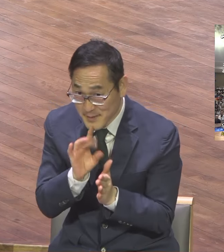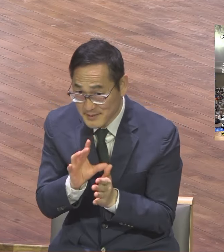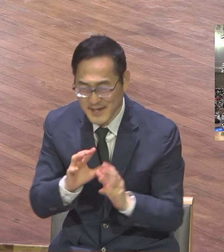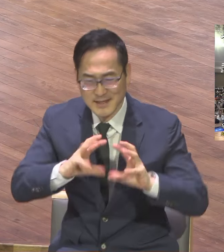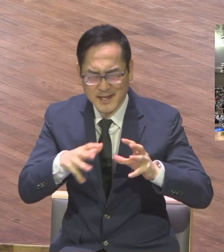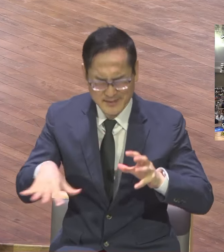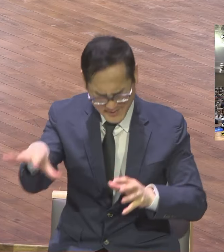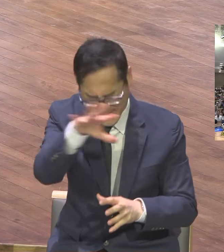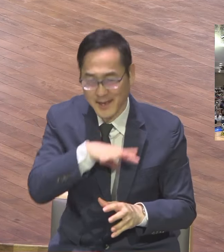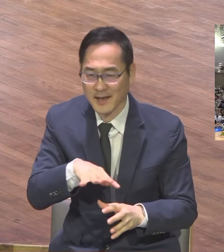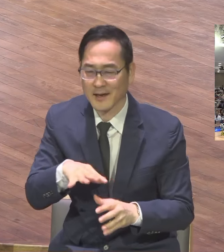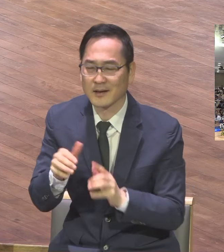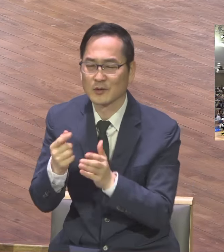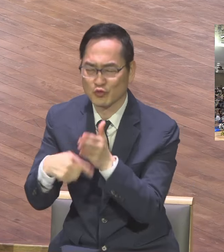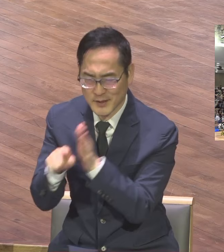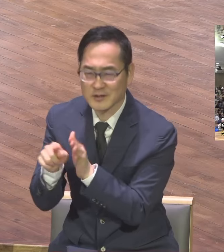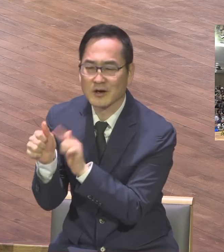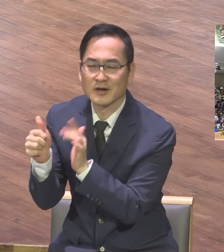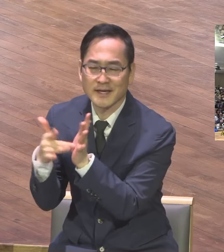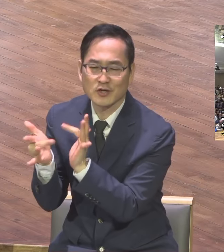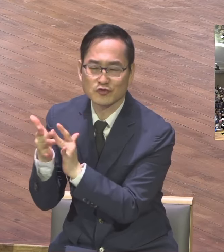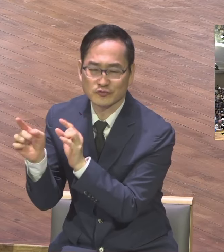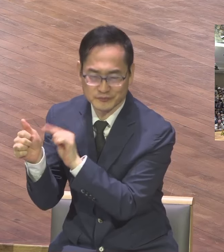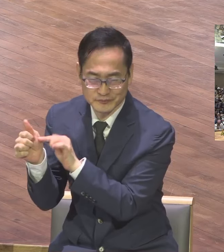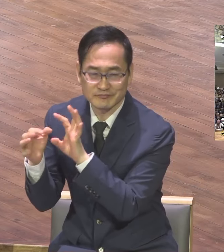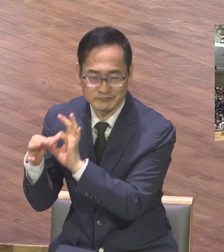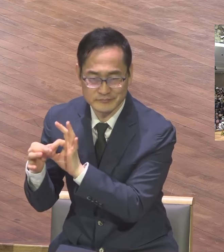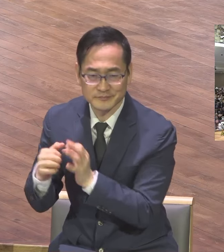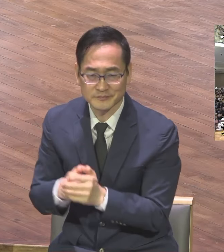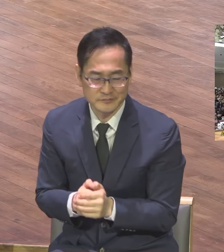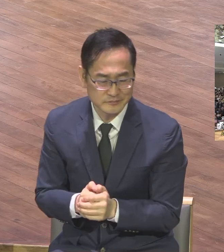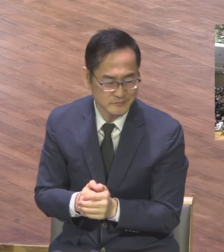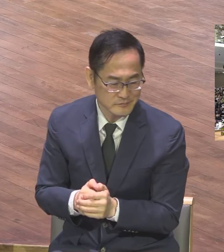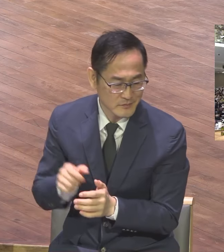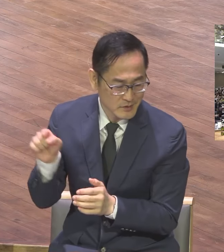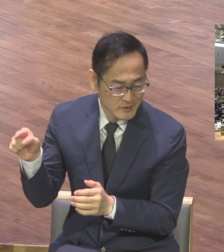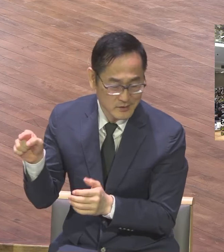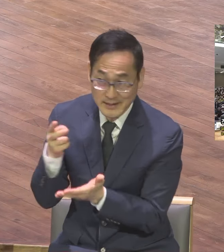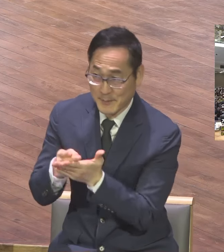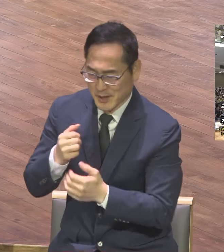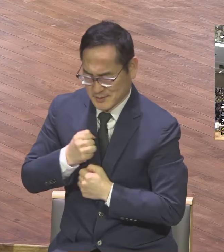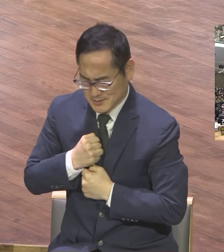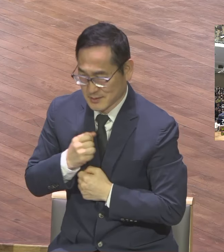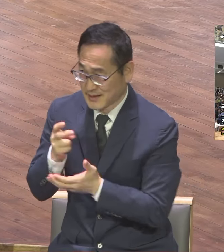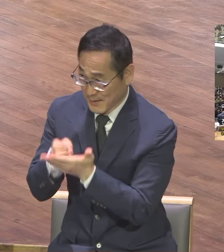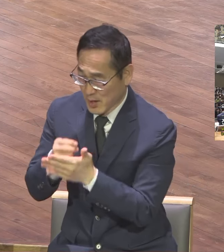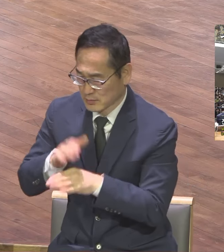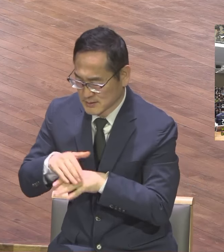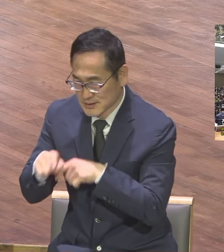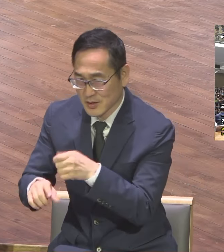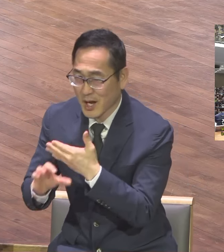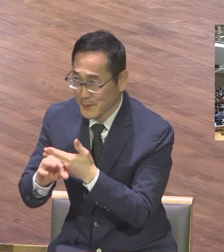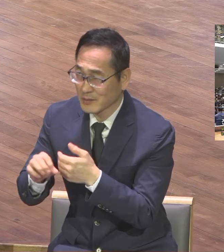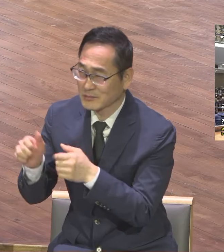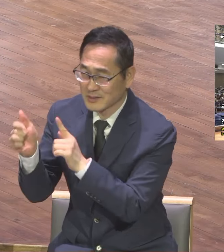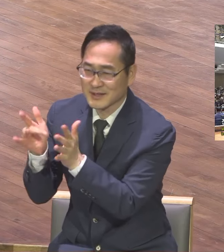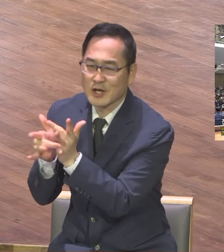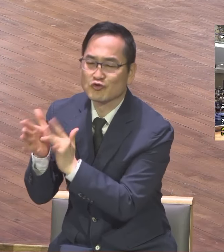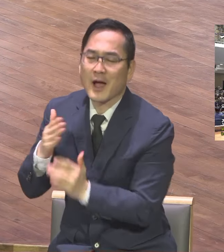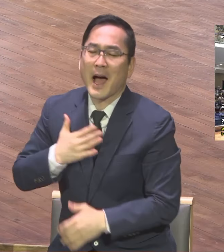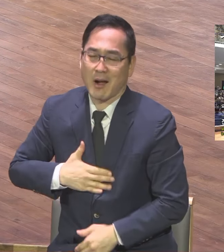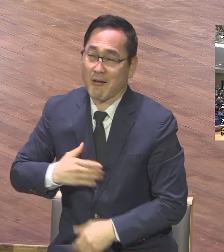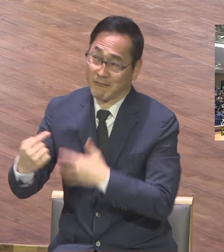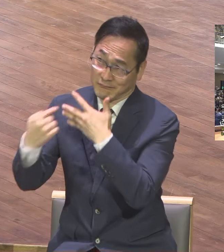위하심이라. 우리가 그의 계명을 지키면 이로써 우리가 그를 아는 줄로 알 것이요 그를 아노라 하고, 그의 계명을 지키지 아니하는